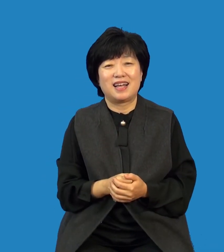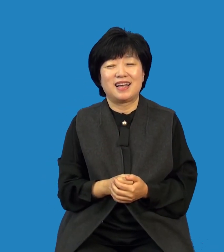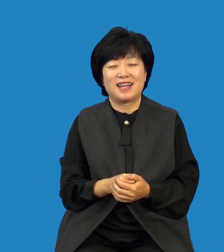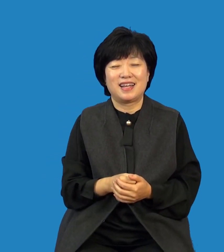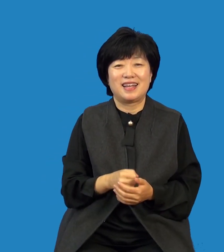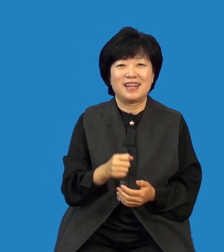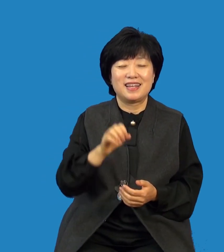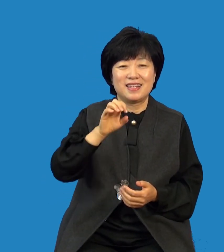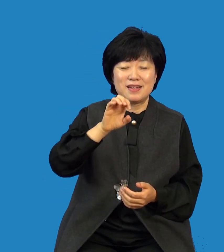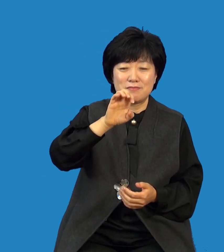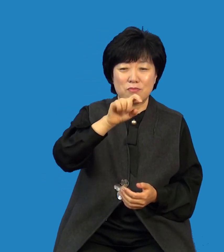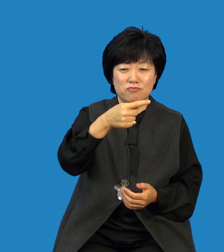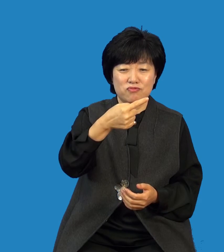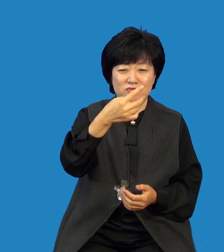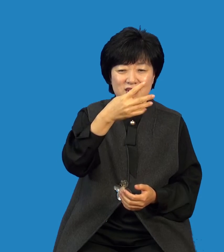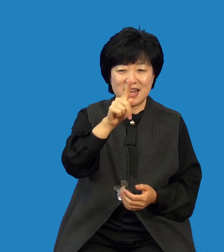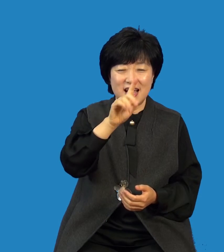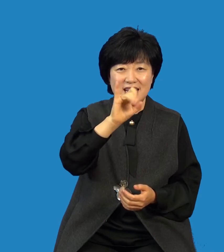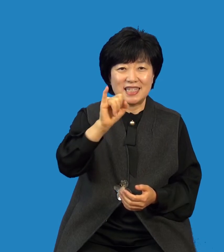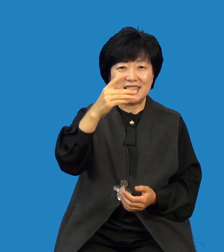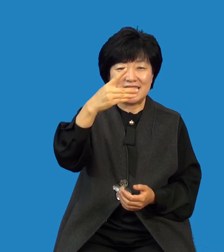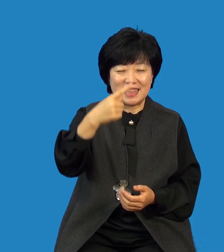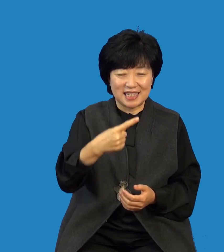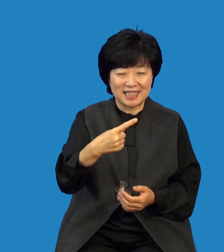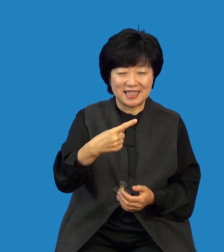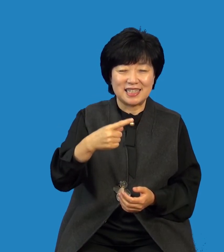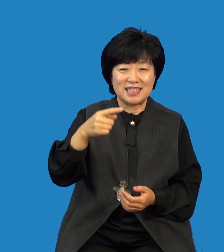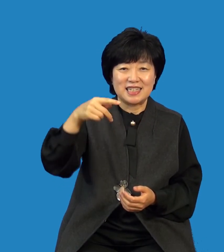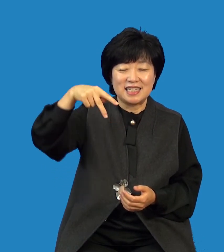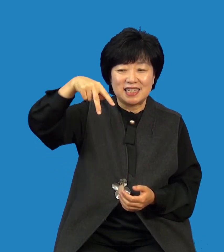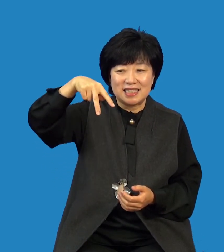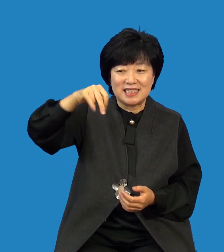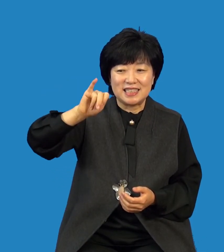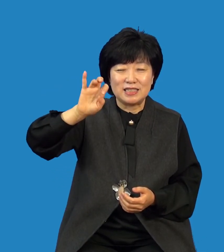플라이트 시뮬레이션인가 뭐 그런 거였어요. 마이크로소프트에서 나온 게임이었는데.